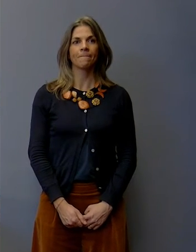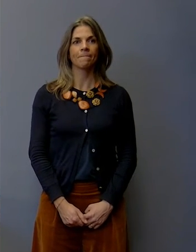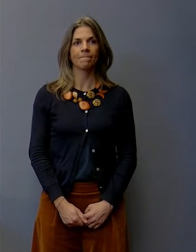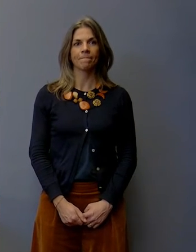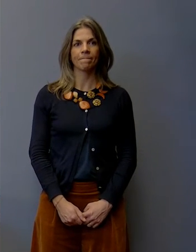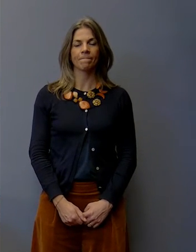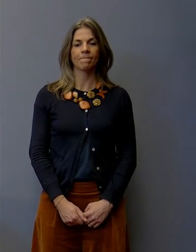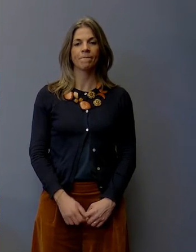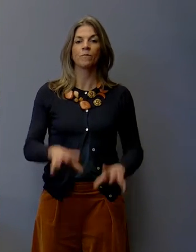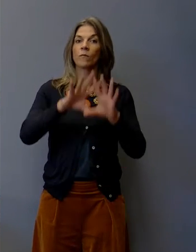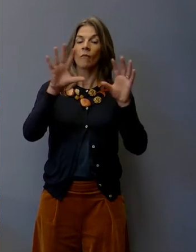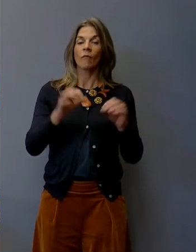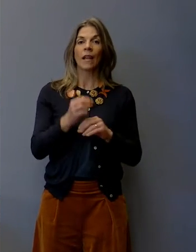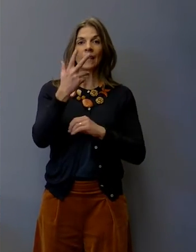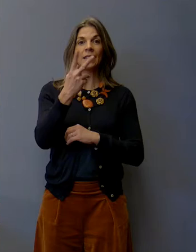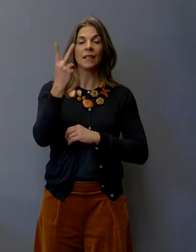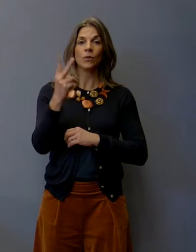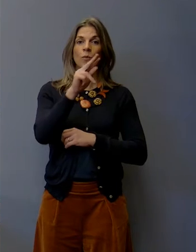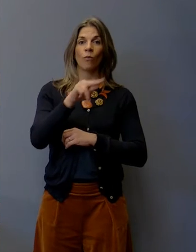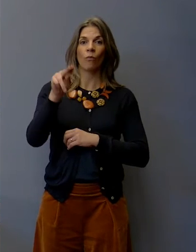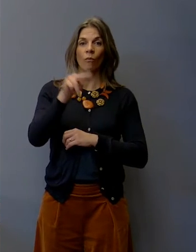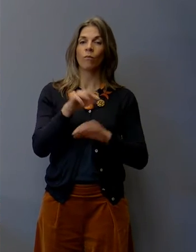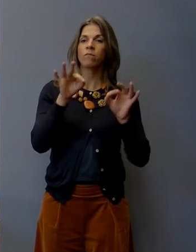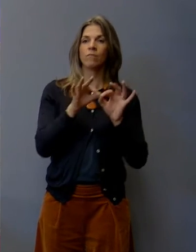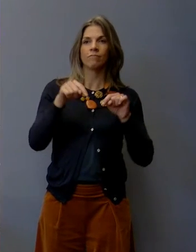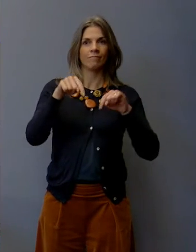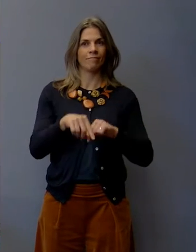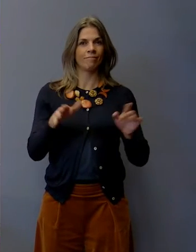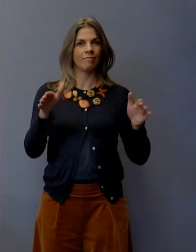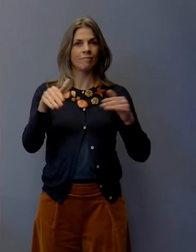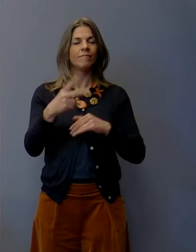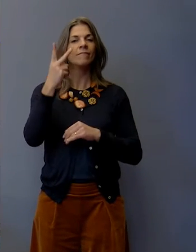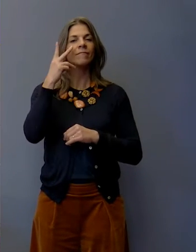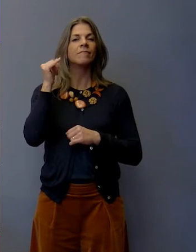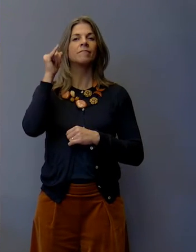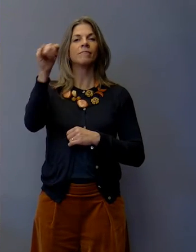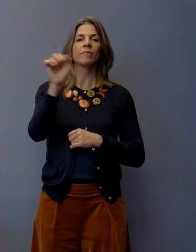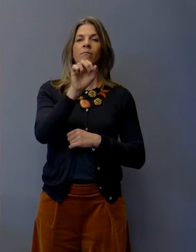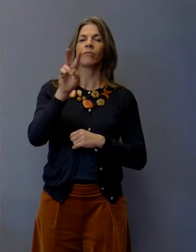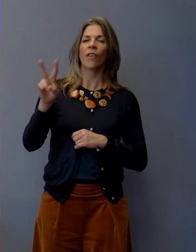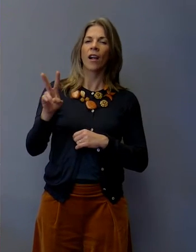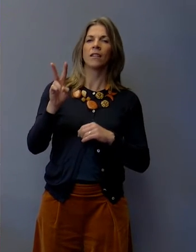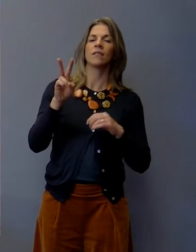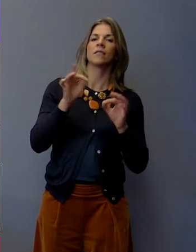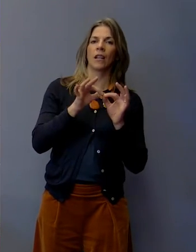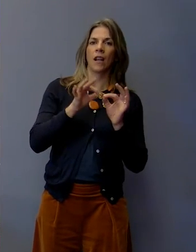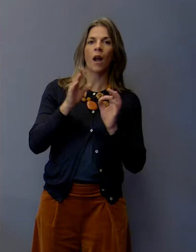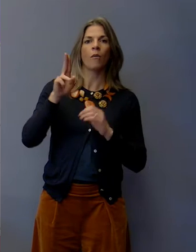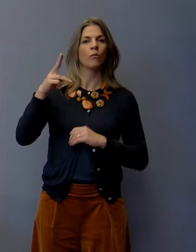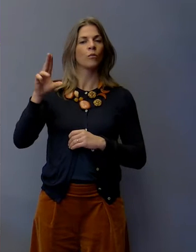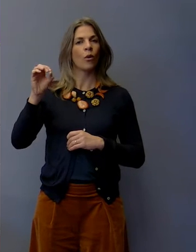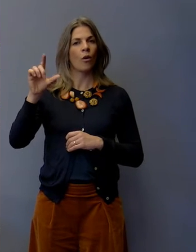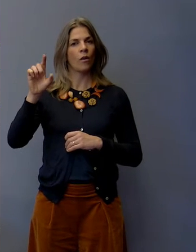32 voti favorevoli in presenza consiglieri avvenente amorevole consigliera bruccoleri